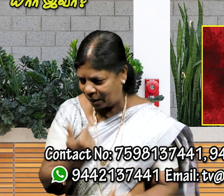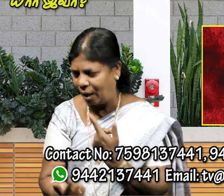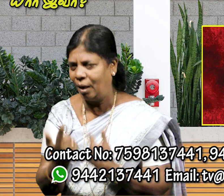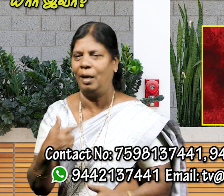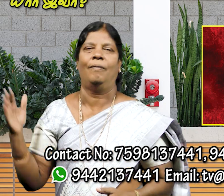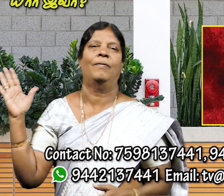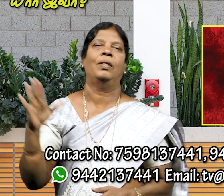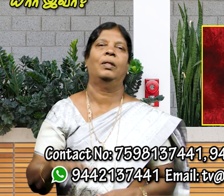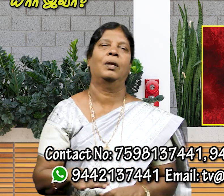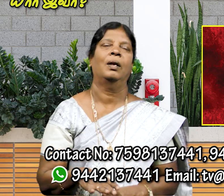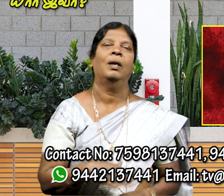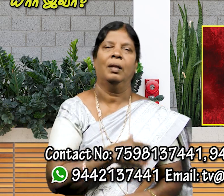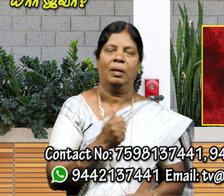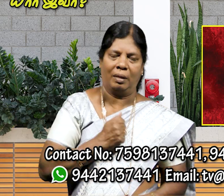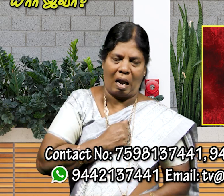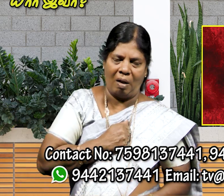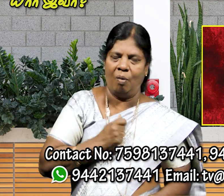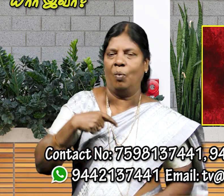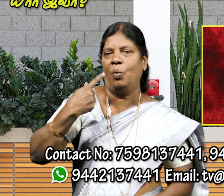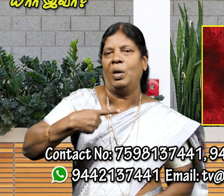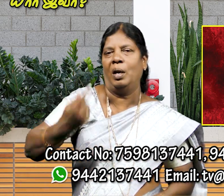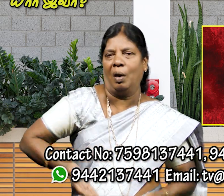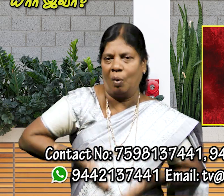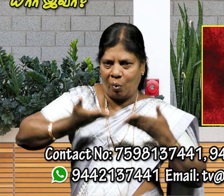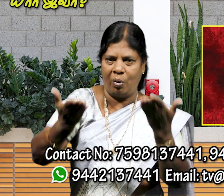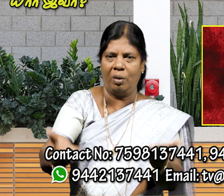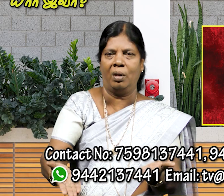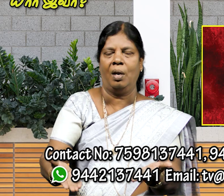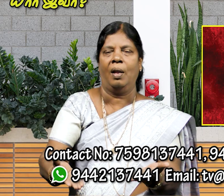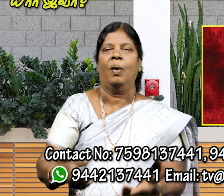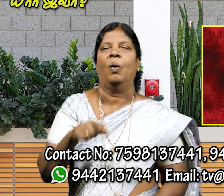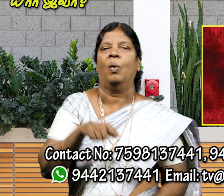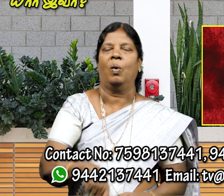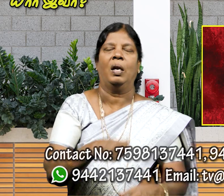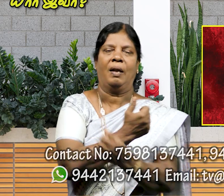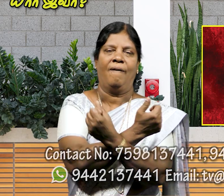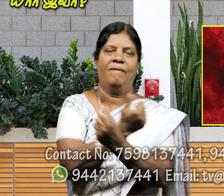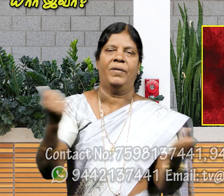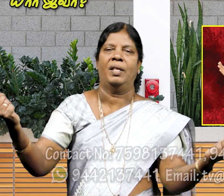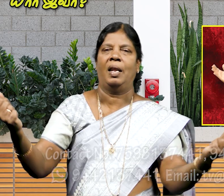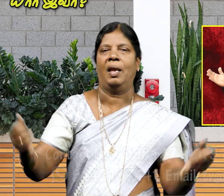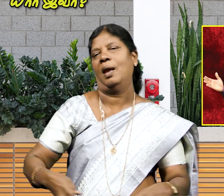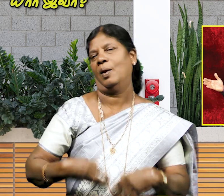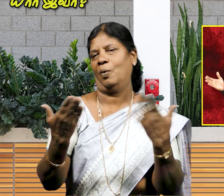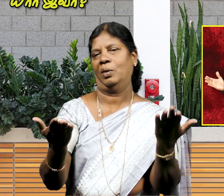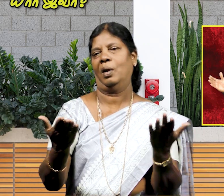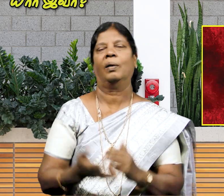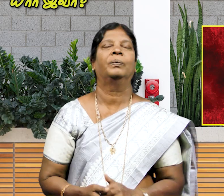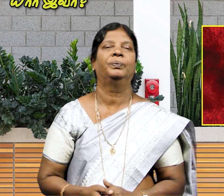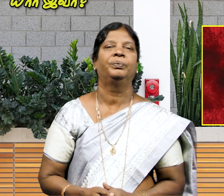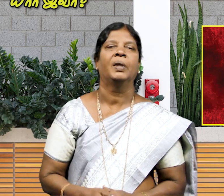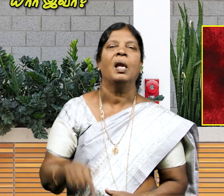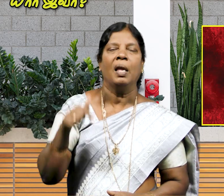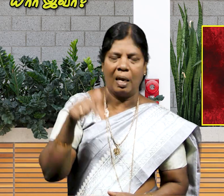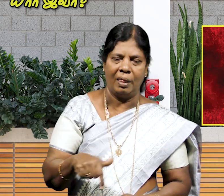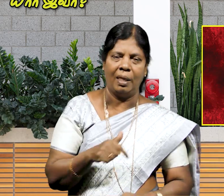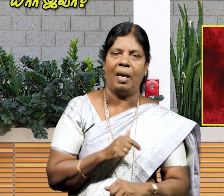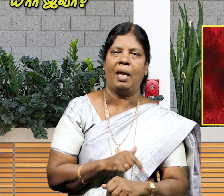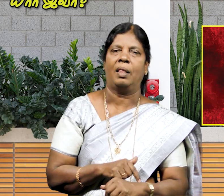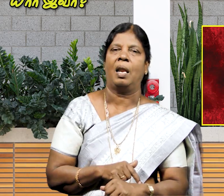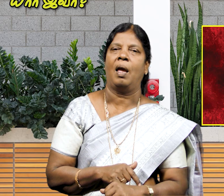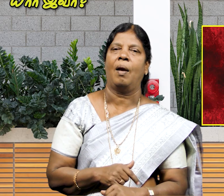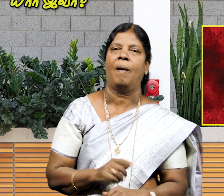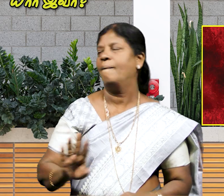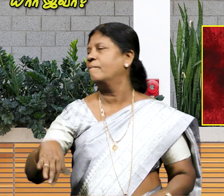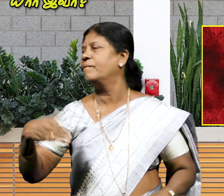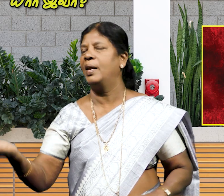கிறிஸ்து தேடி வந்து தனது உயிரை கொடுத்து ஒரு பெரிய விடுதலை ஏற்படுத்தியிருக்கிறார்.